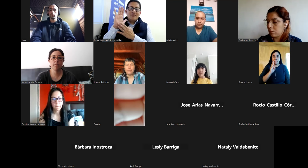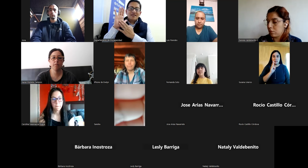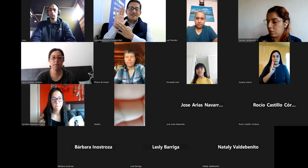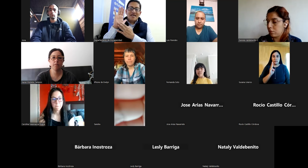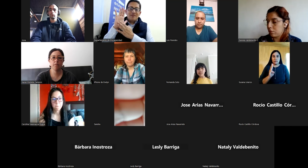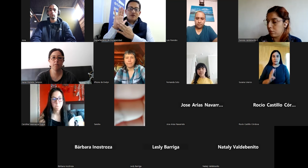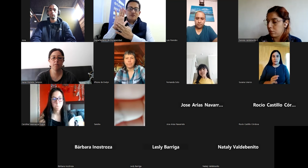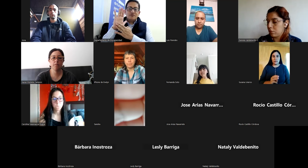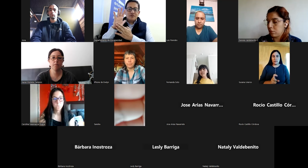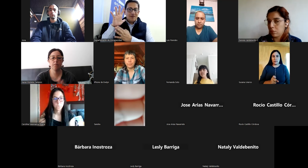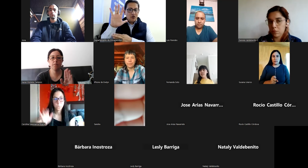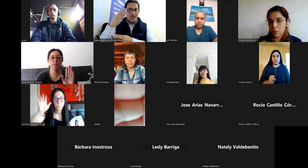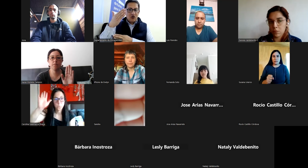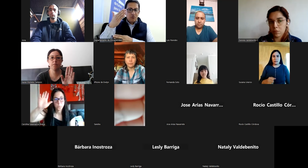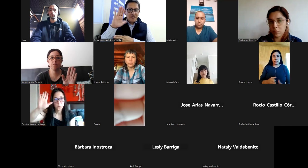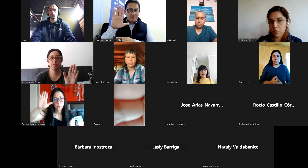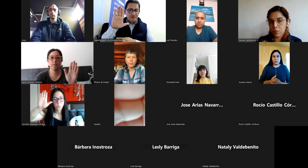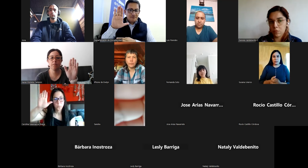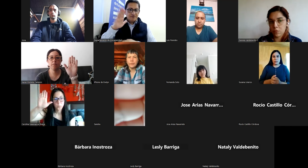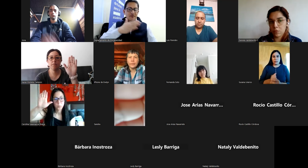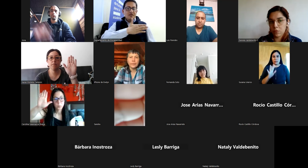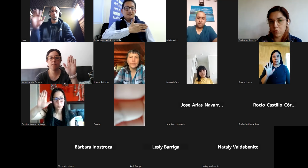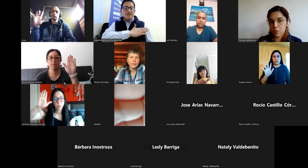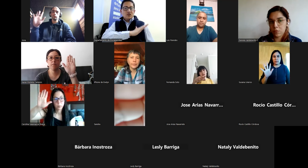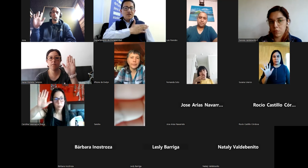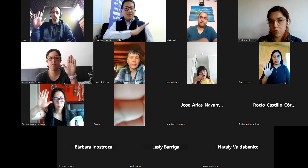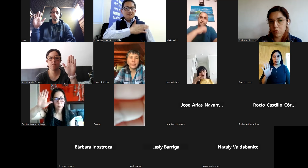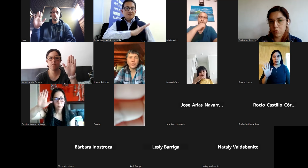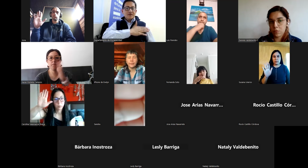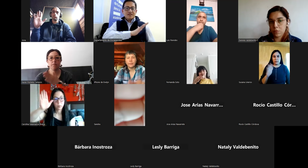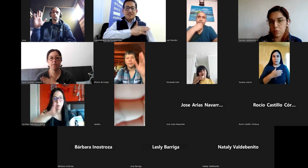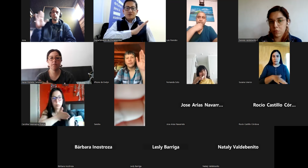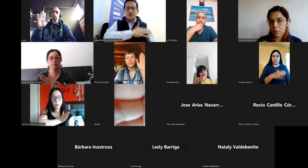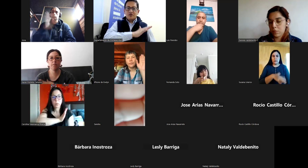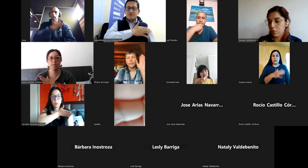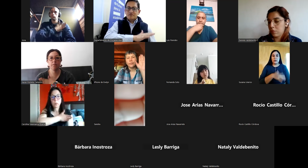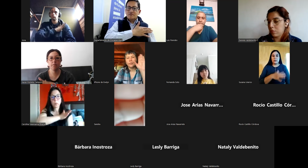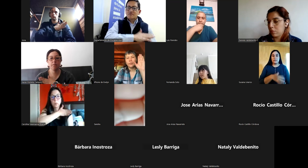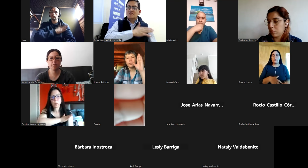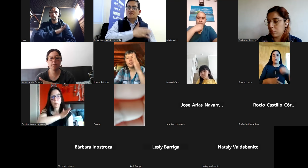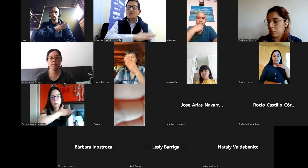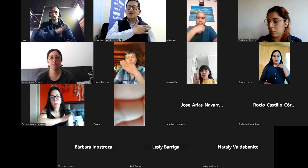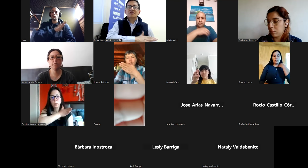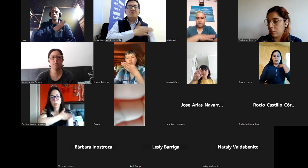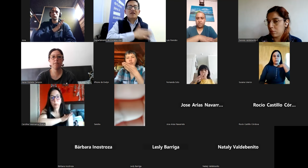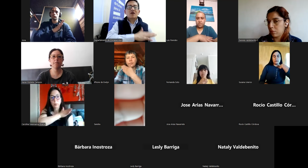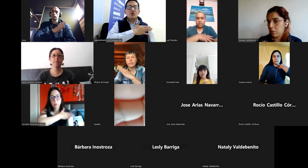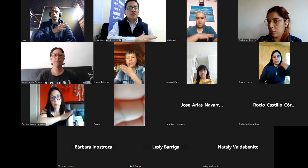Con esta partecita de la mano, la mano estirada completa así, se soban aquí, hacen este movimiento ahí. También dicen martes algunos